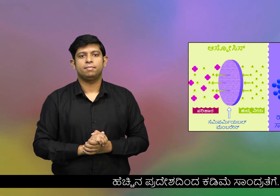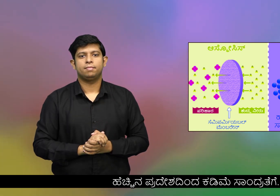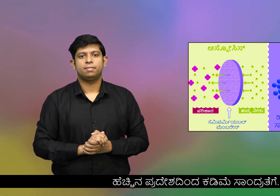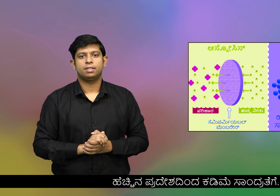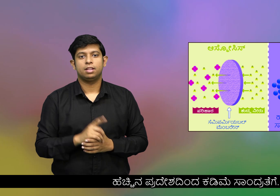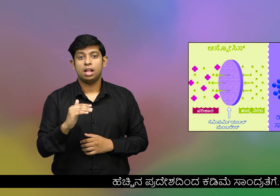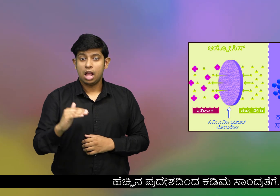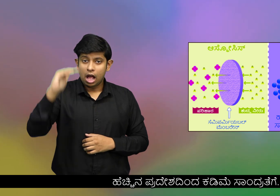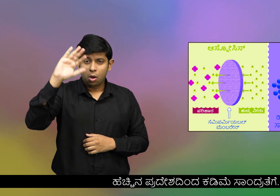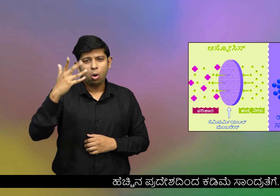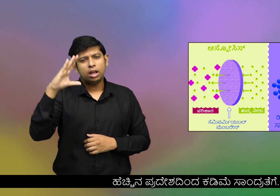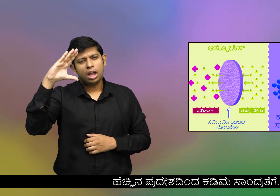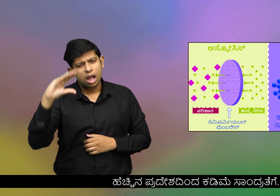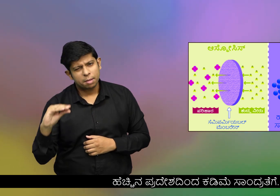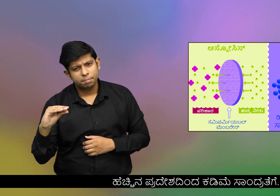ಹೆಚ್ಚಿನ ಪ್ರದೇಶದಿಂದ ಕಡಿಮೆ ಸಾಂದ್ರತೆಗೆ.